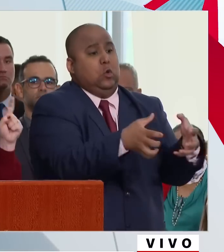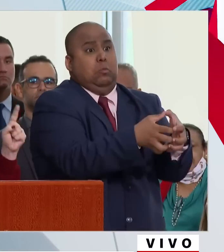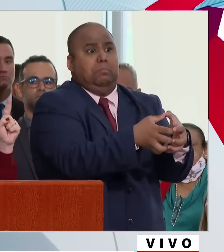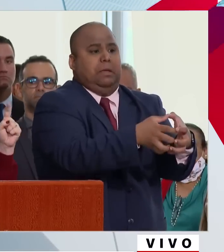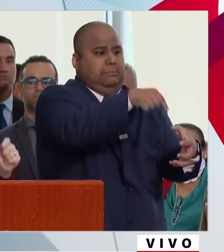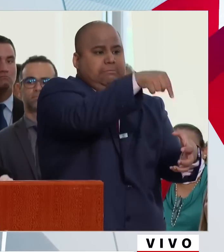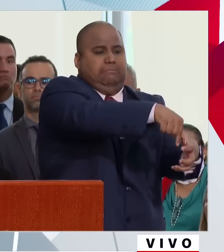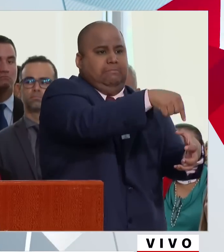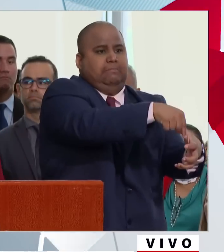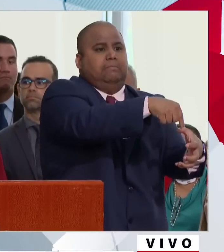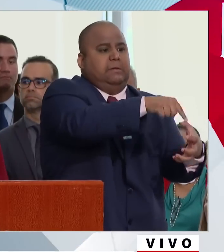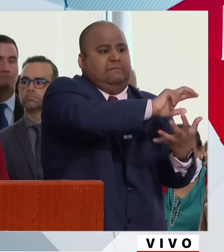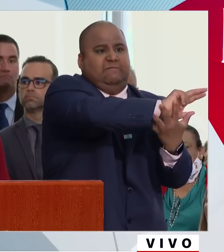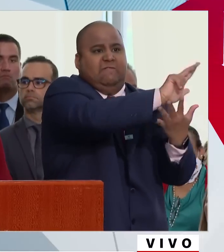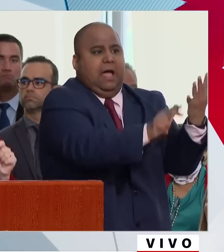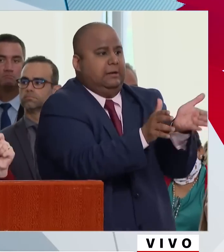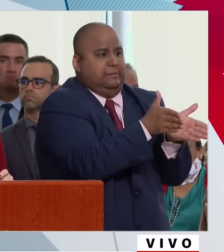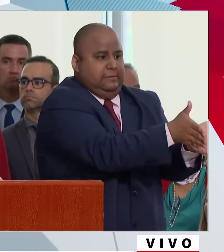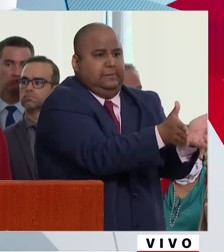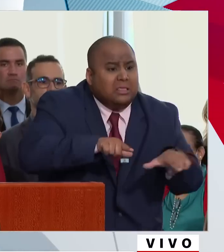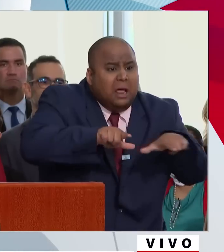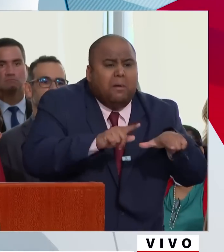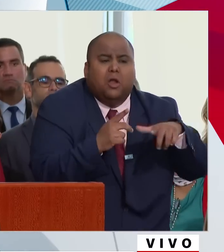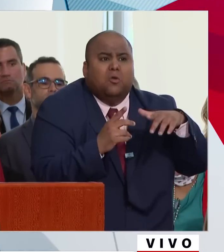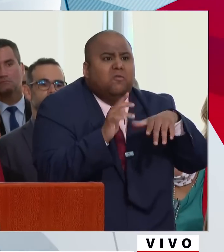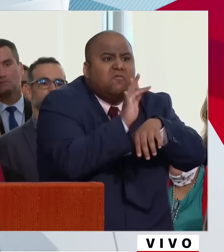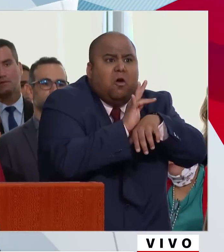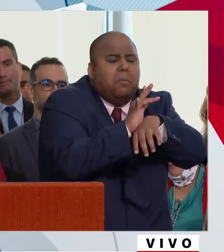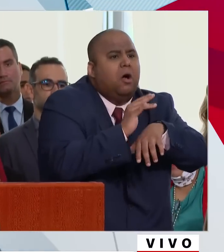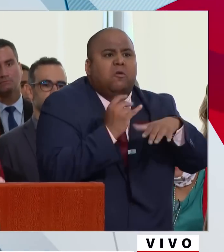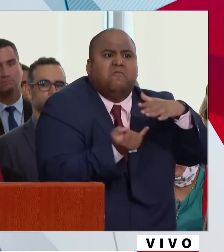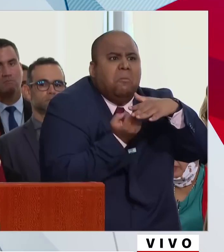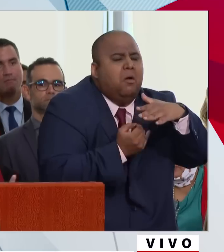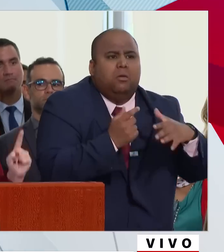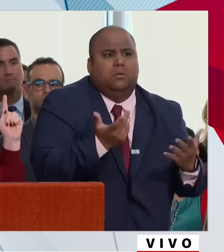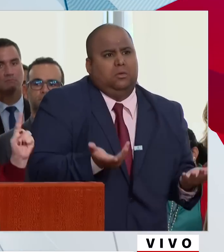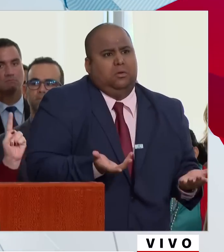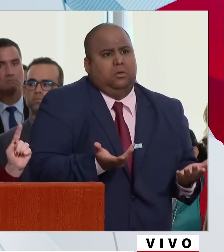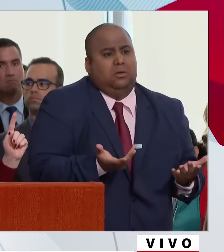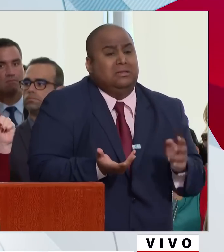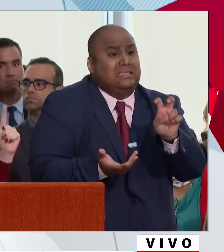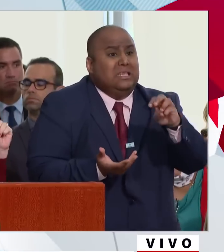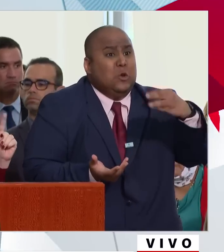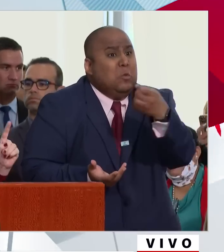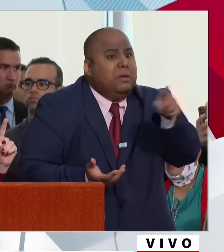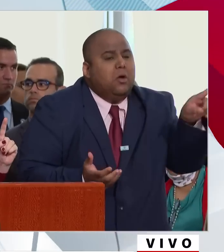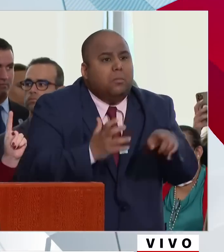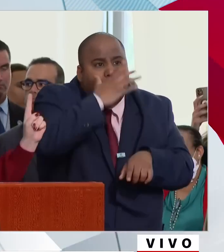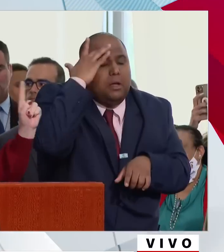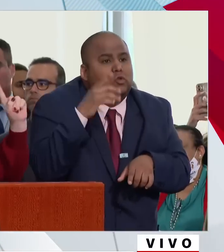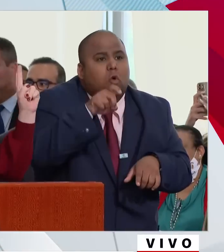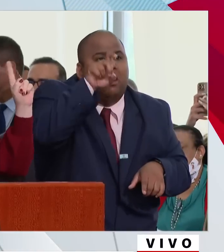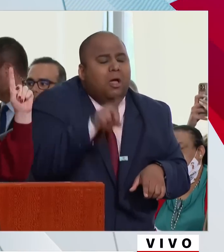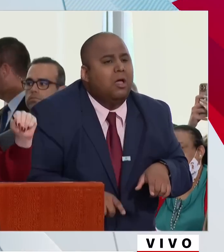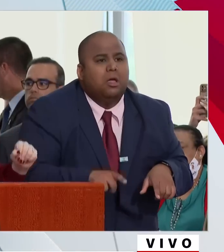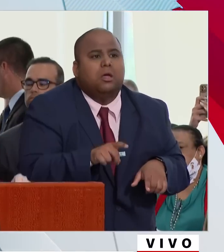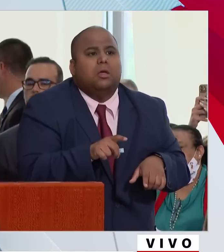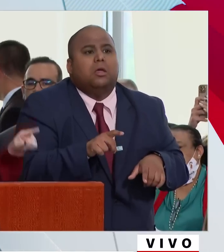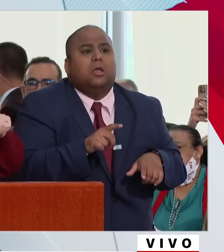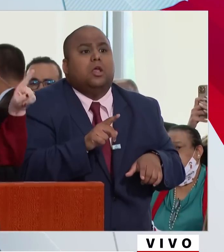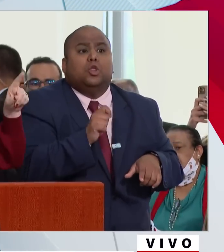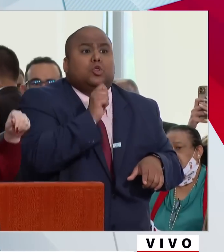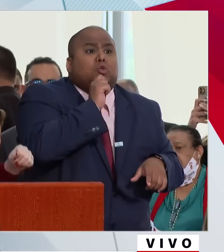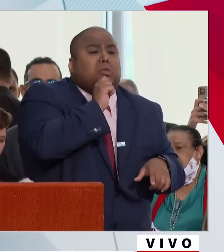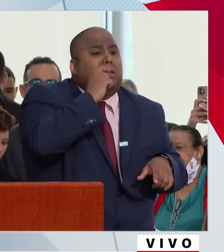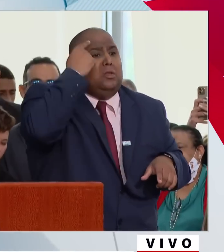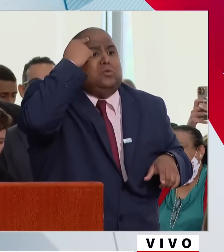já vimos governos petistas anteriores e que o Presidente da República quis interferir na política econômica Luiz Inácio da Silva fez isso de uma